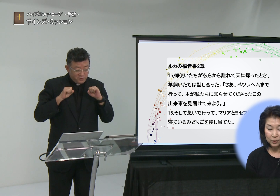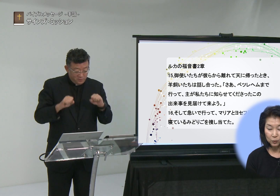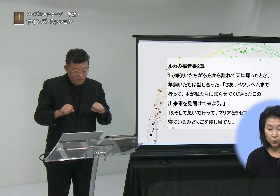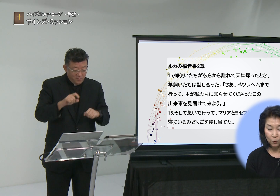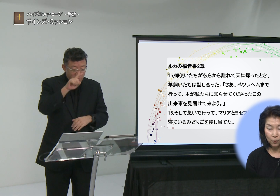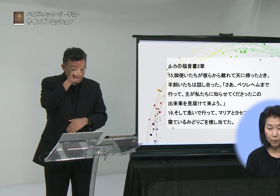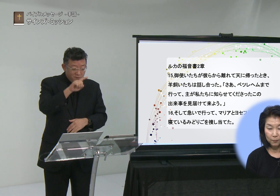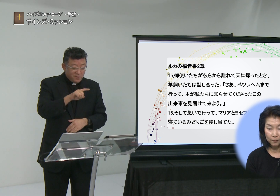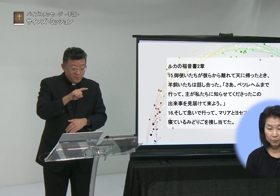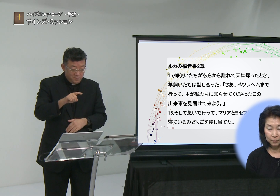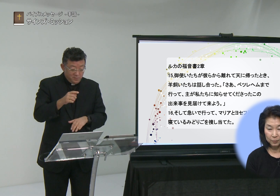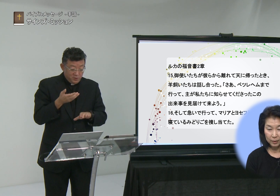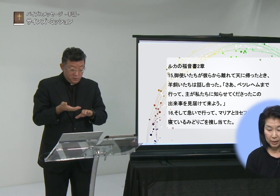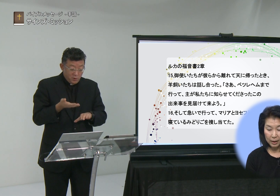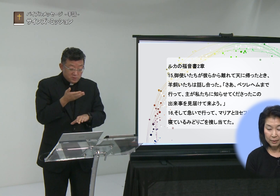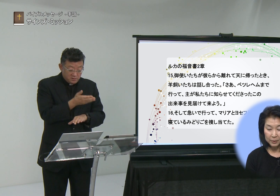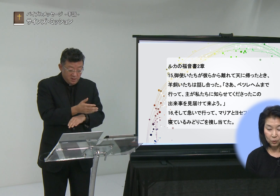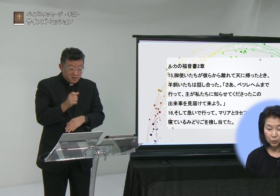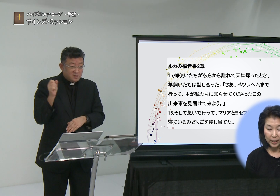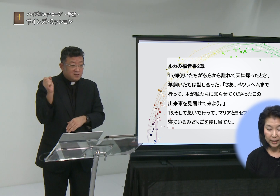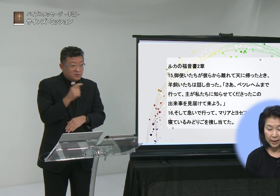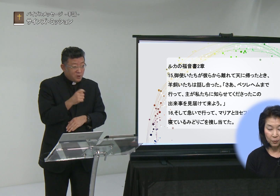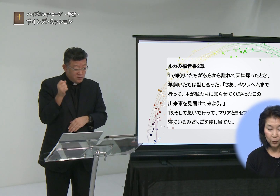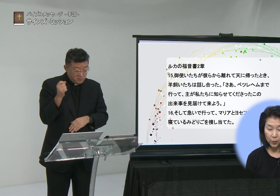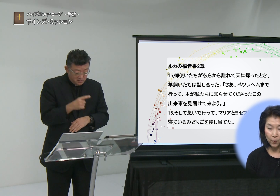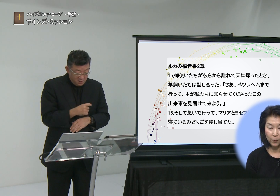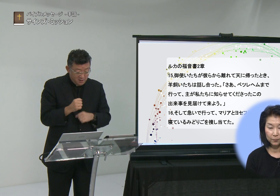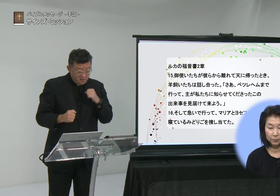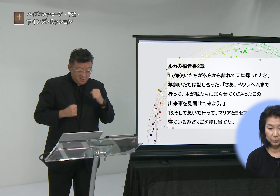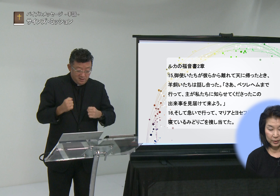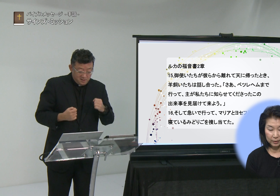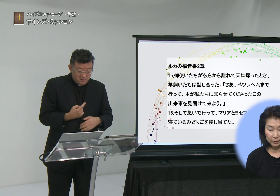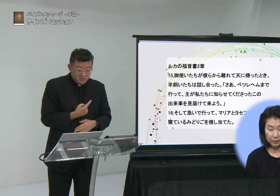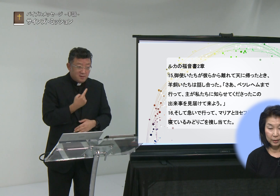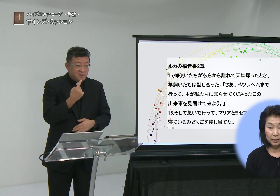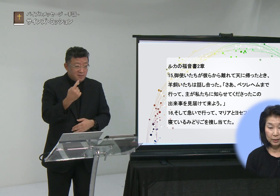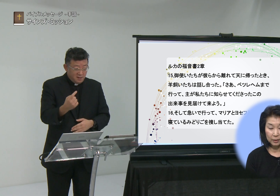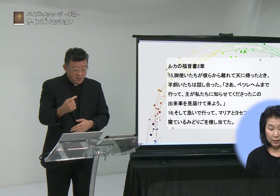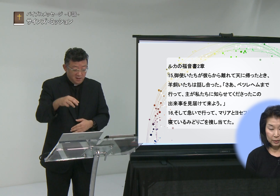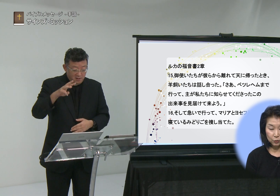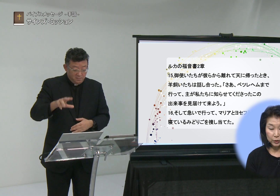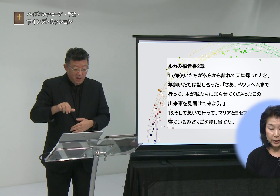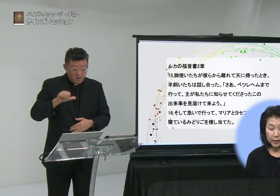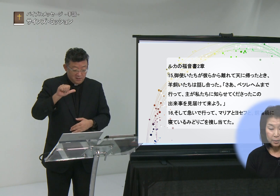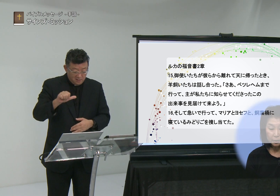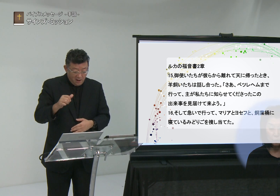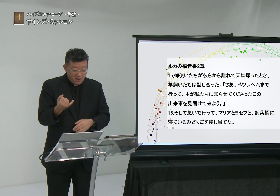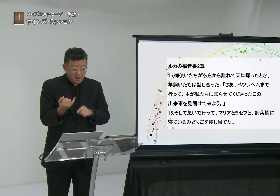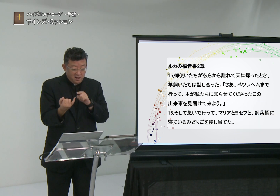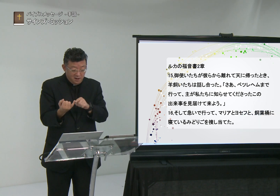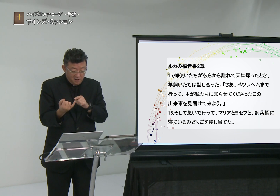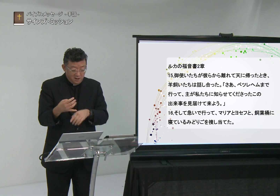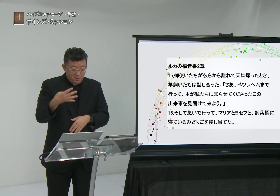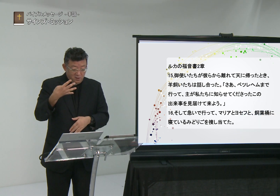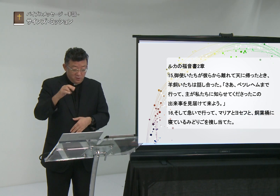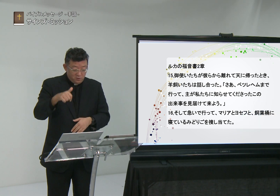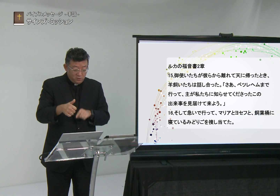を見届けてこようそして急いで行って